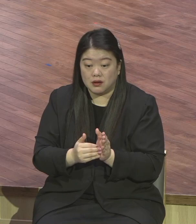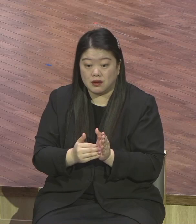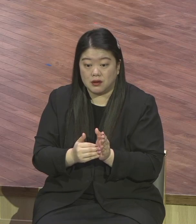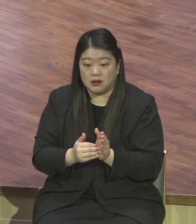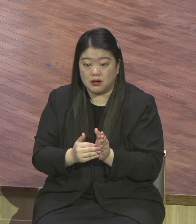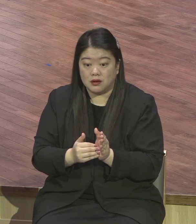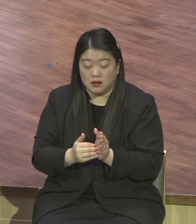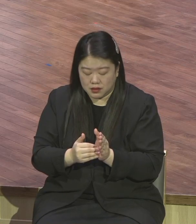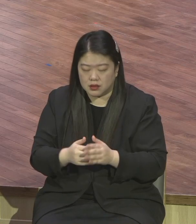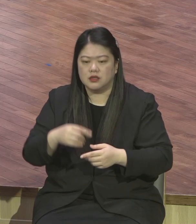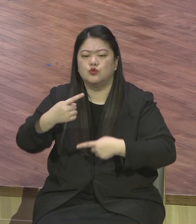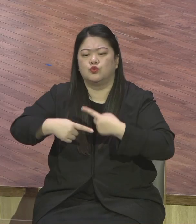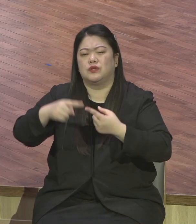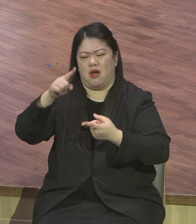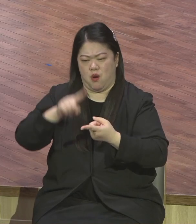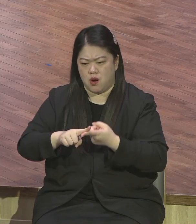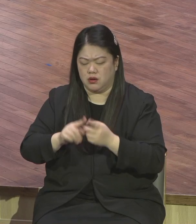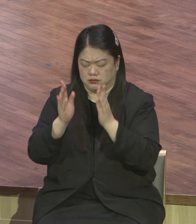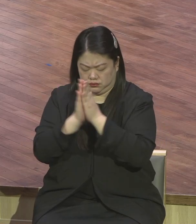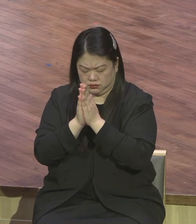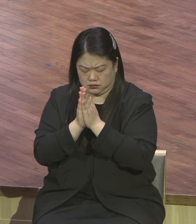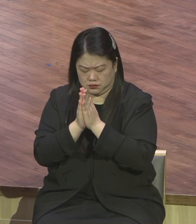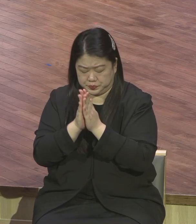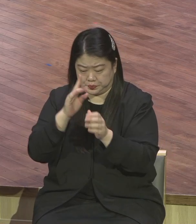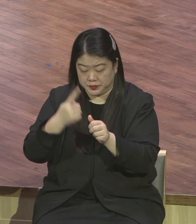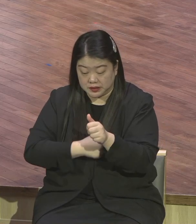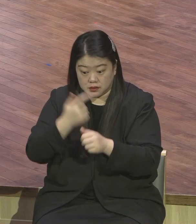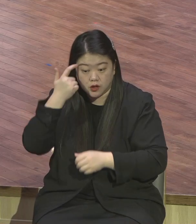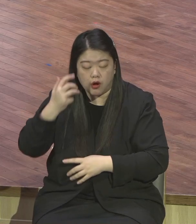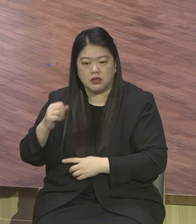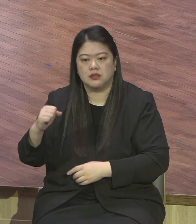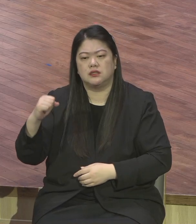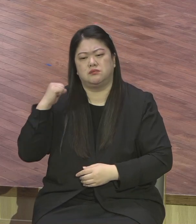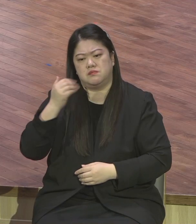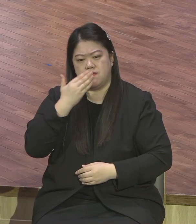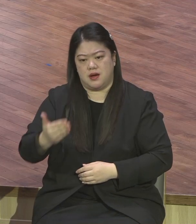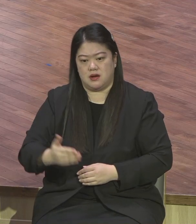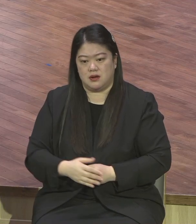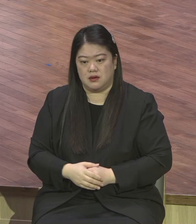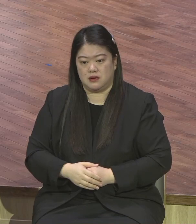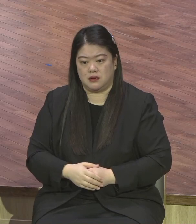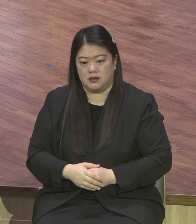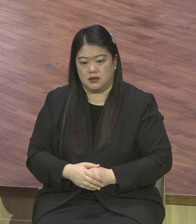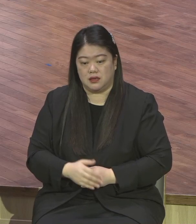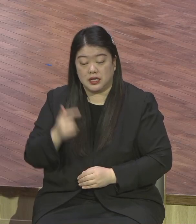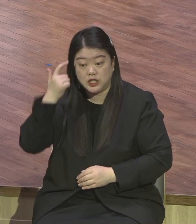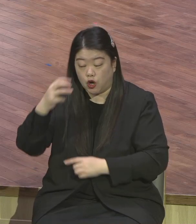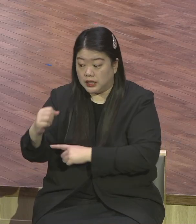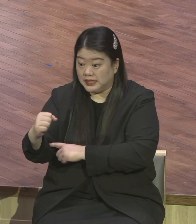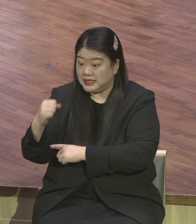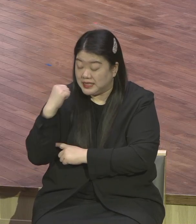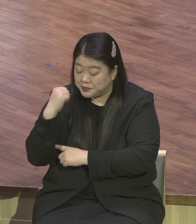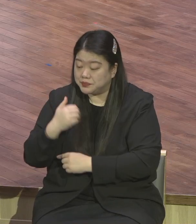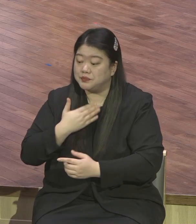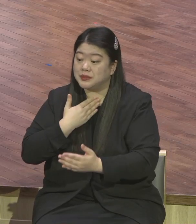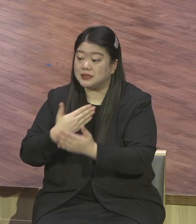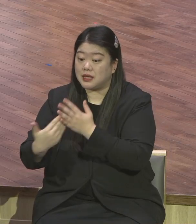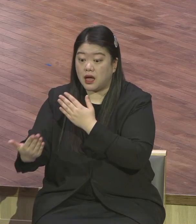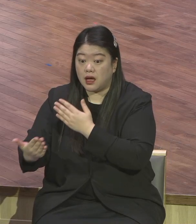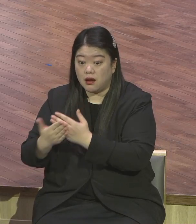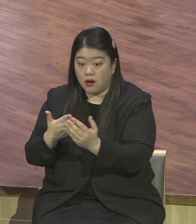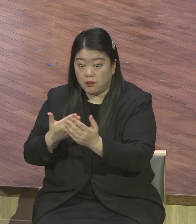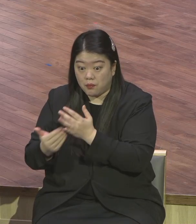그럼 영적 힘이 생겨요. 영적 힘이 생긴다니. 이런 영적 힘을 체험하는 것을 가리켜서